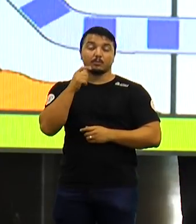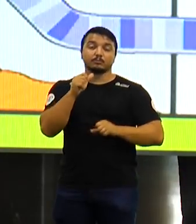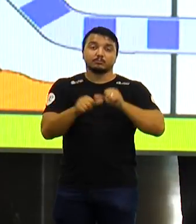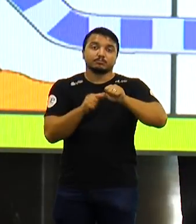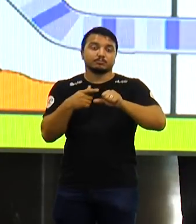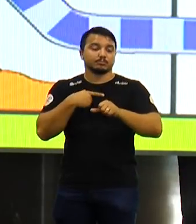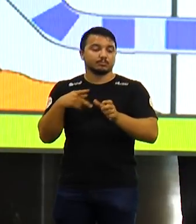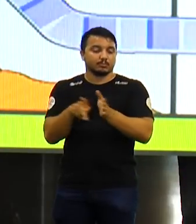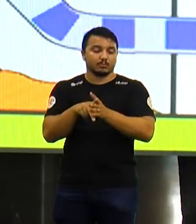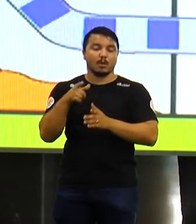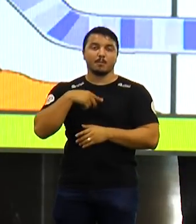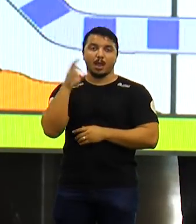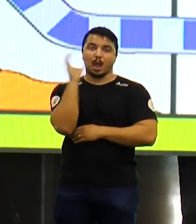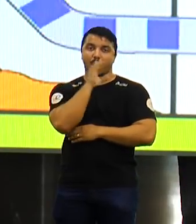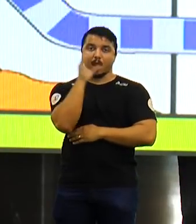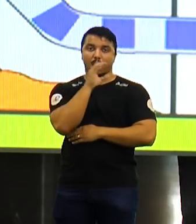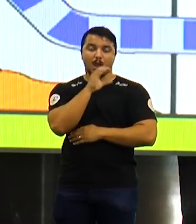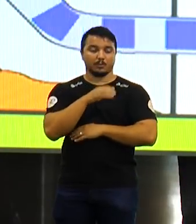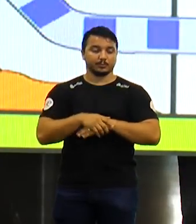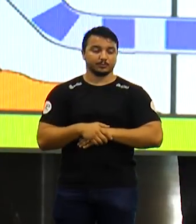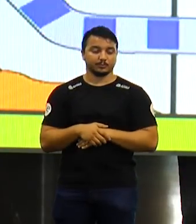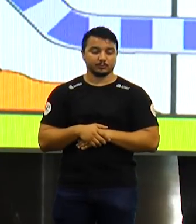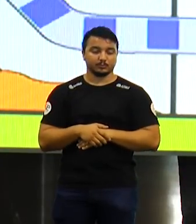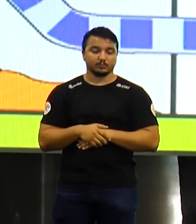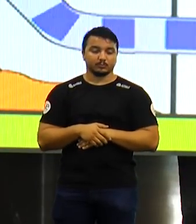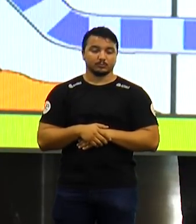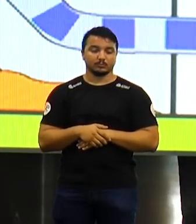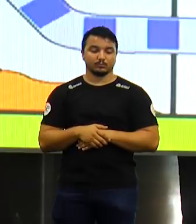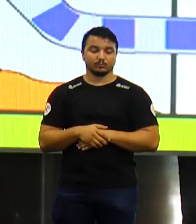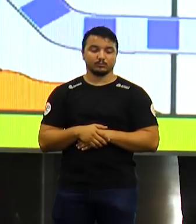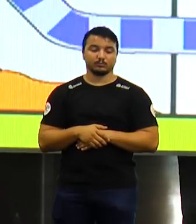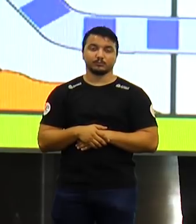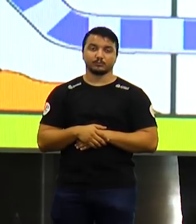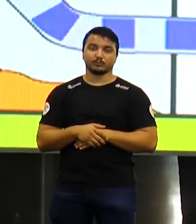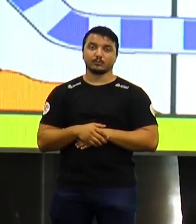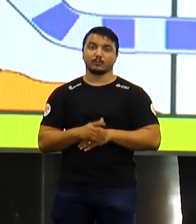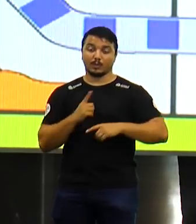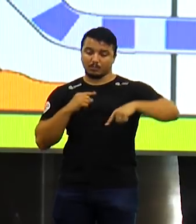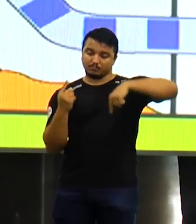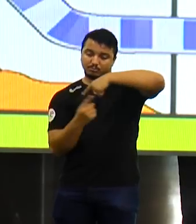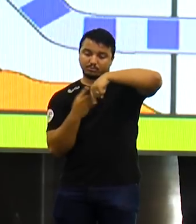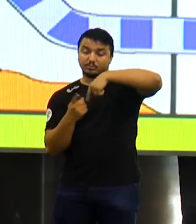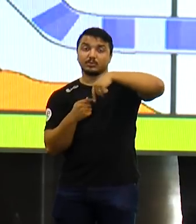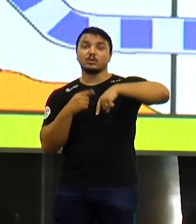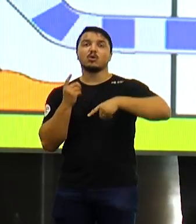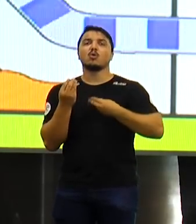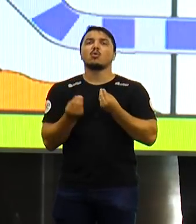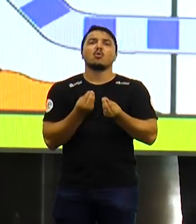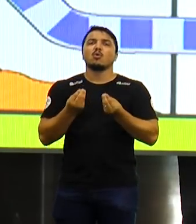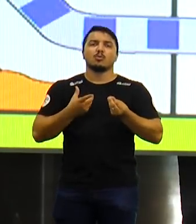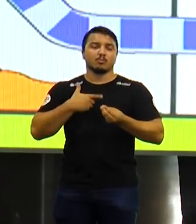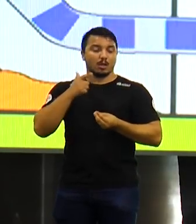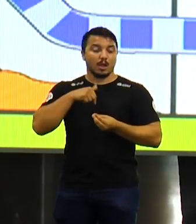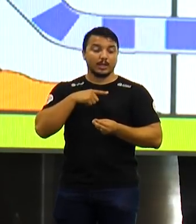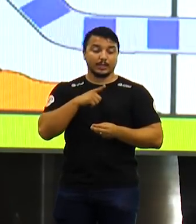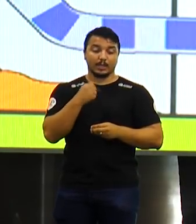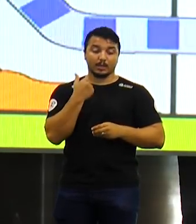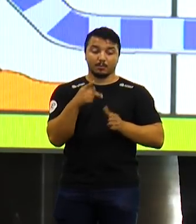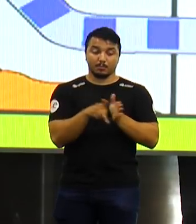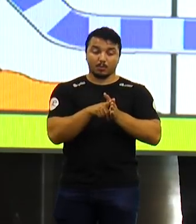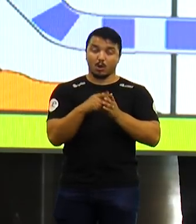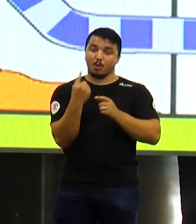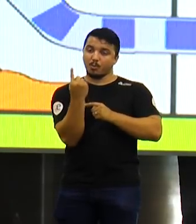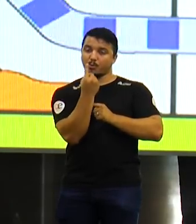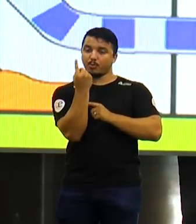maior velocidade. Turbinas, certo? Verticais. À medida que essas turbinas giram, o eixo